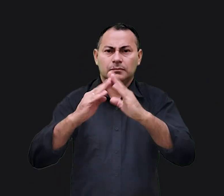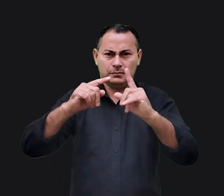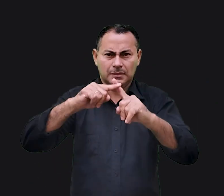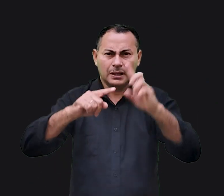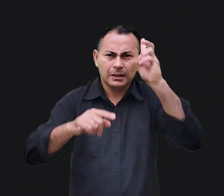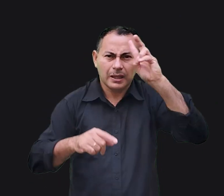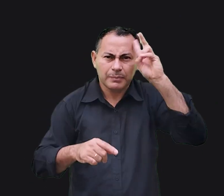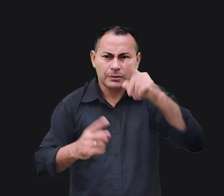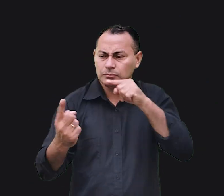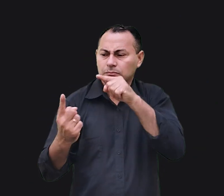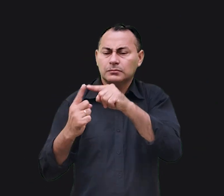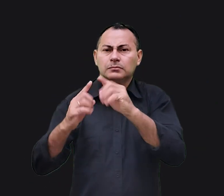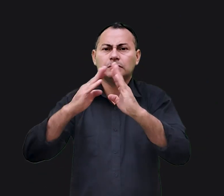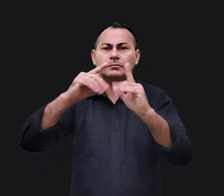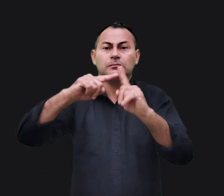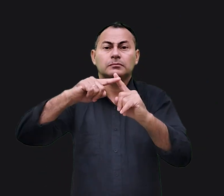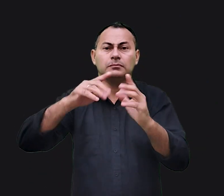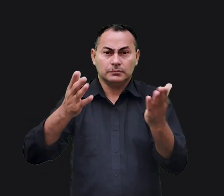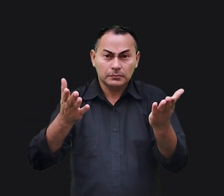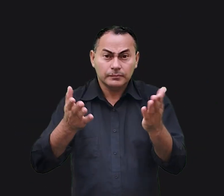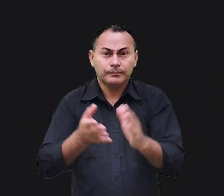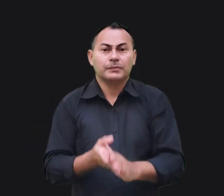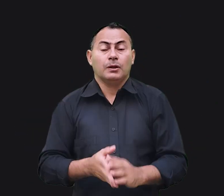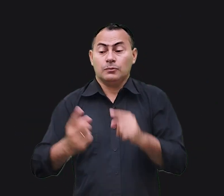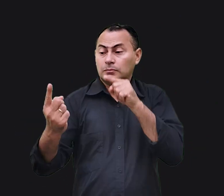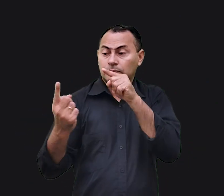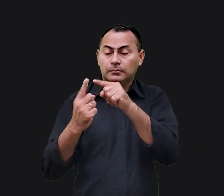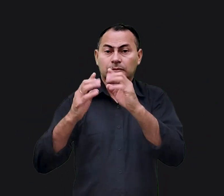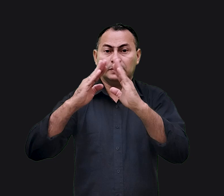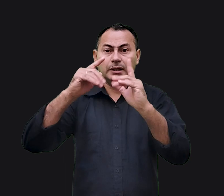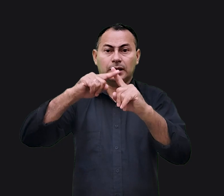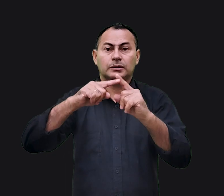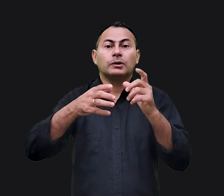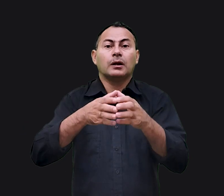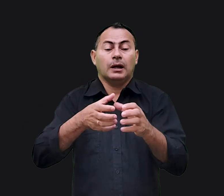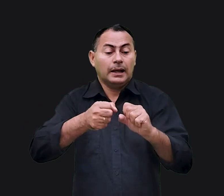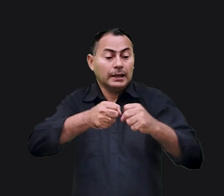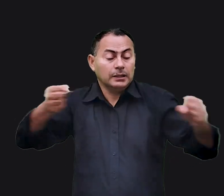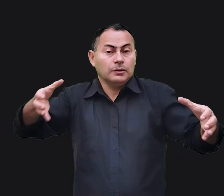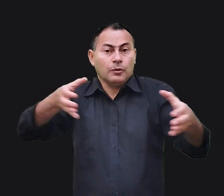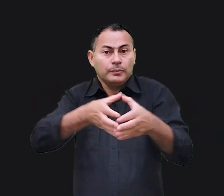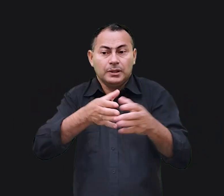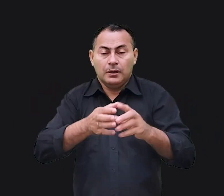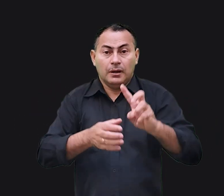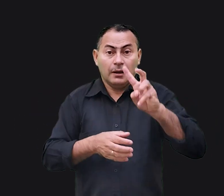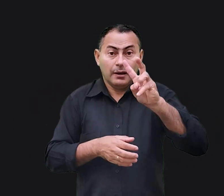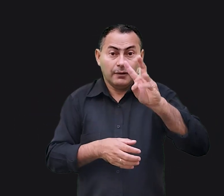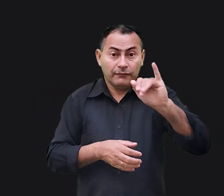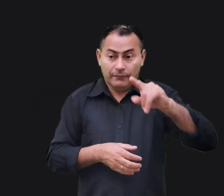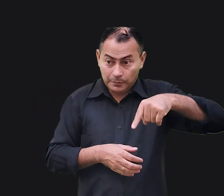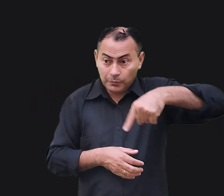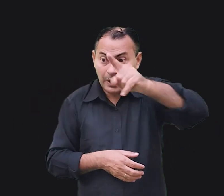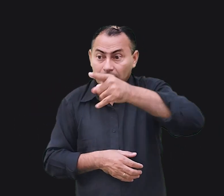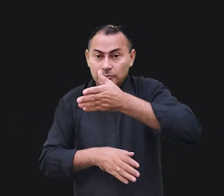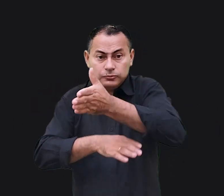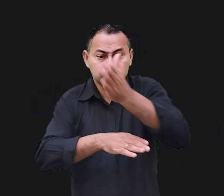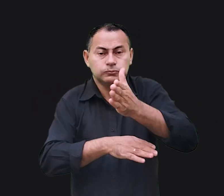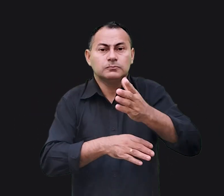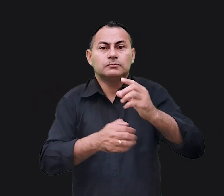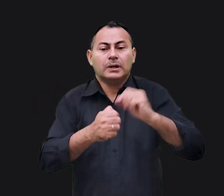igreja? O propósito da igreja era a grande comissão. Vão, façam discípulos e construam minha